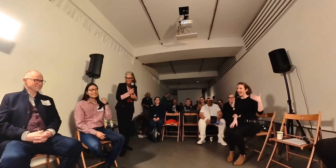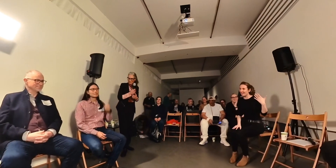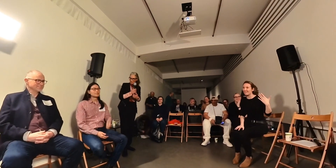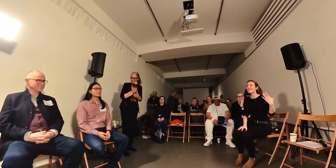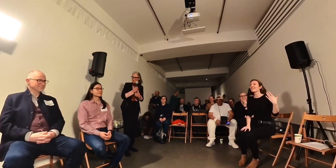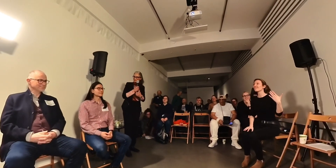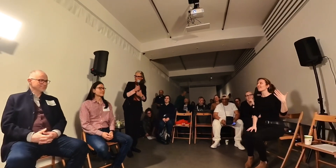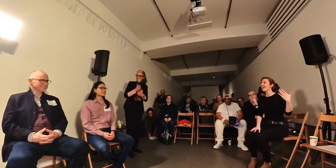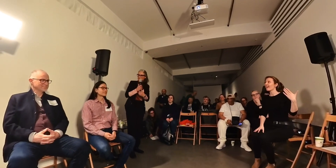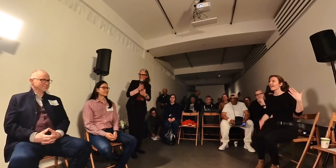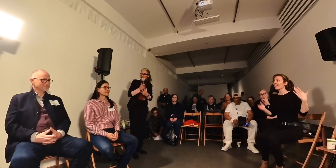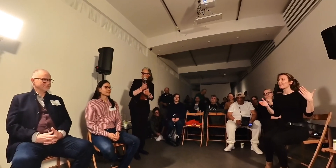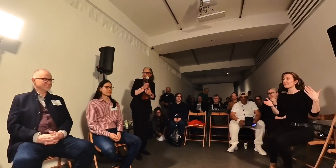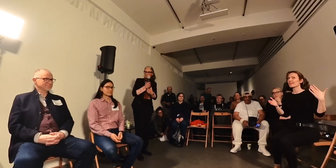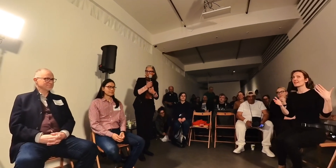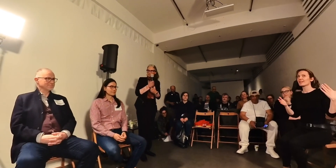Tady začneme.